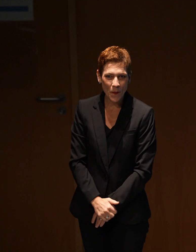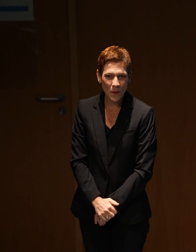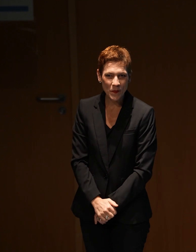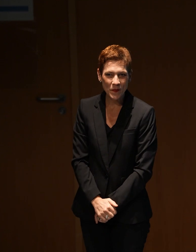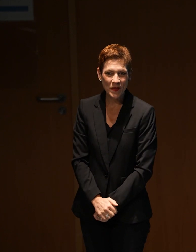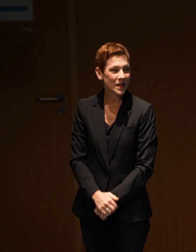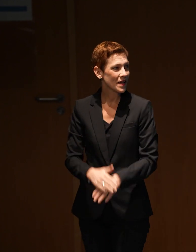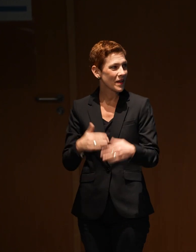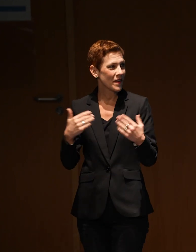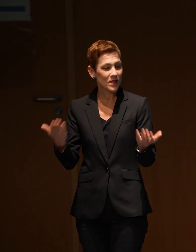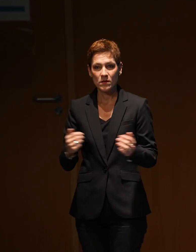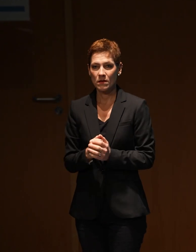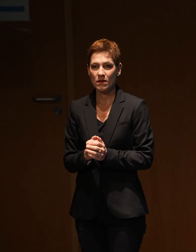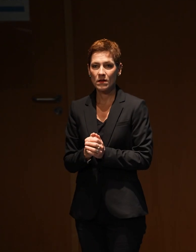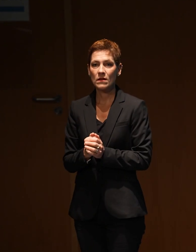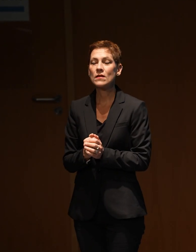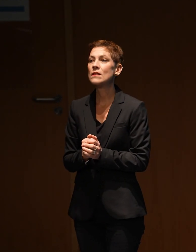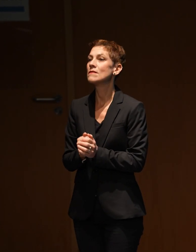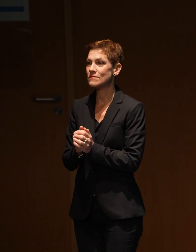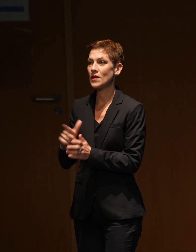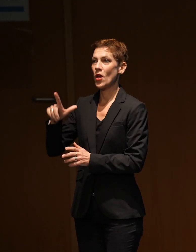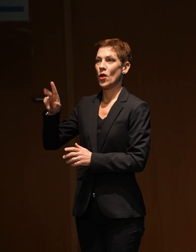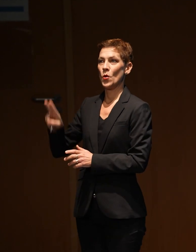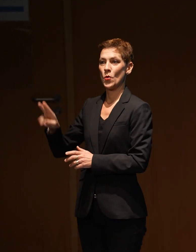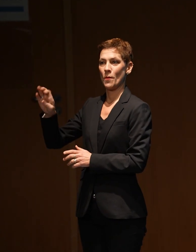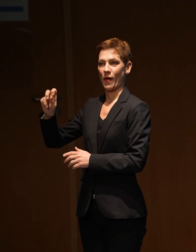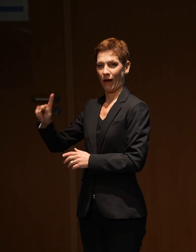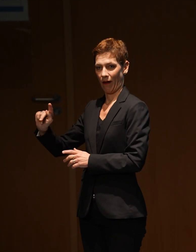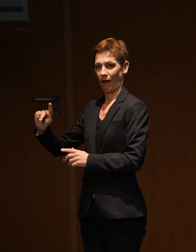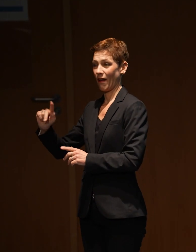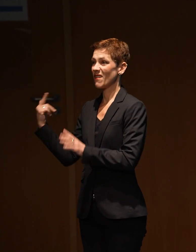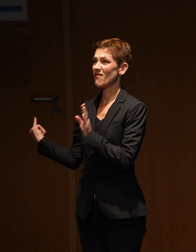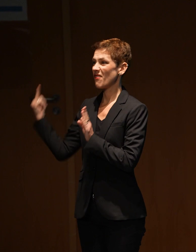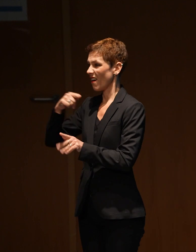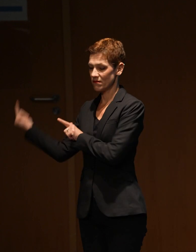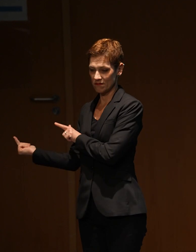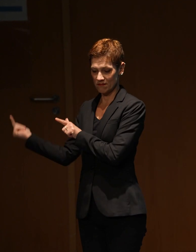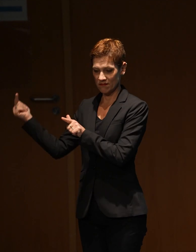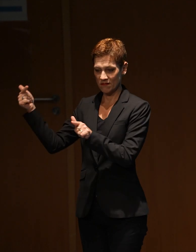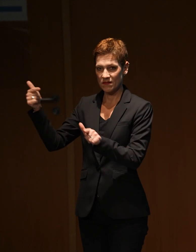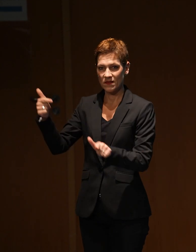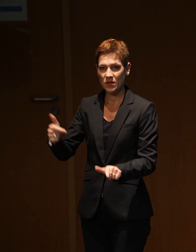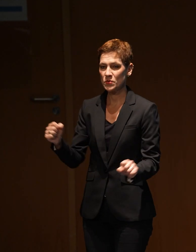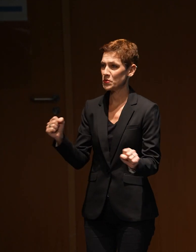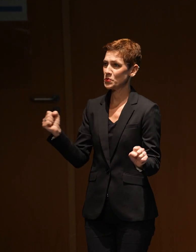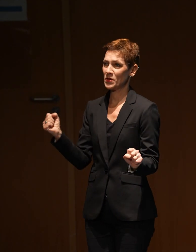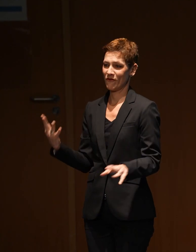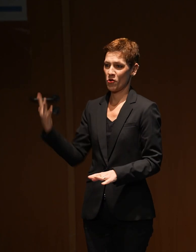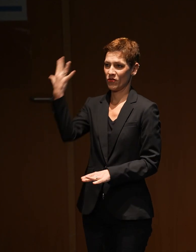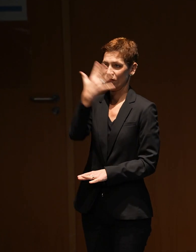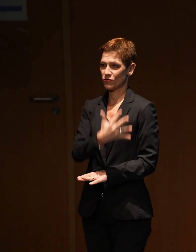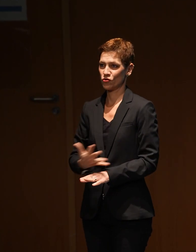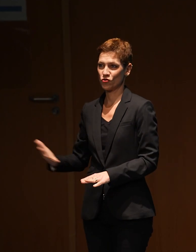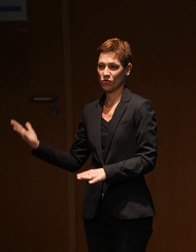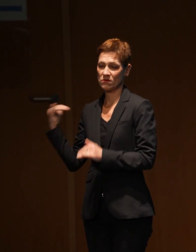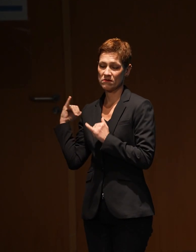hierher gekommen sind. Sie haben ja die weite Anreise aus Lübeck nicht gescheut. Ich habe gerade eben erfahren, dass es 5 Stunden Fahrt waren. Danke dafür,